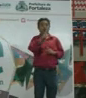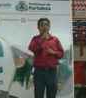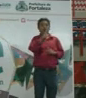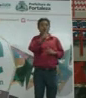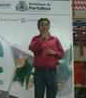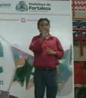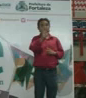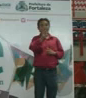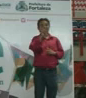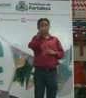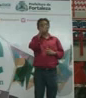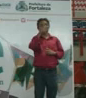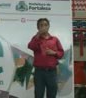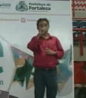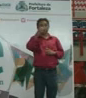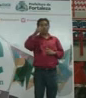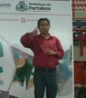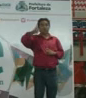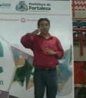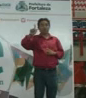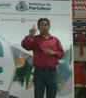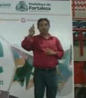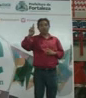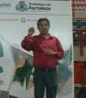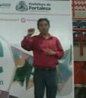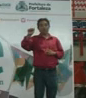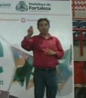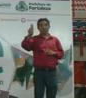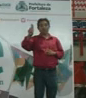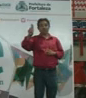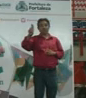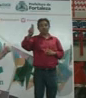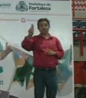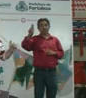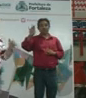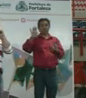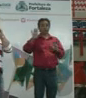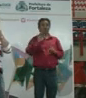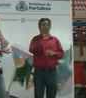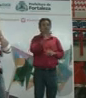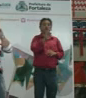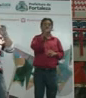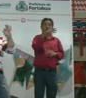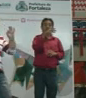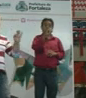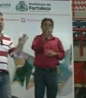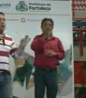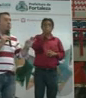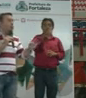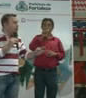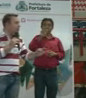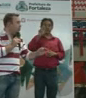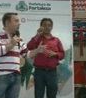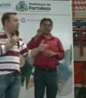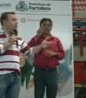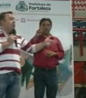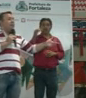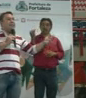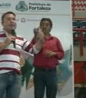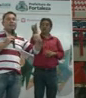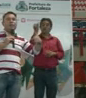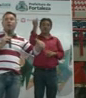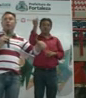de função do primeiro grau. Gente, essa matéria de função do primeiro grau, ela se torna muito